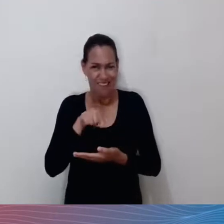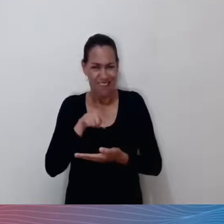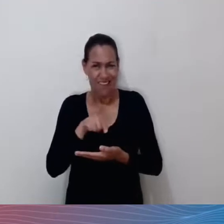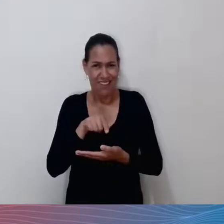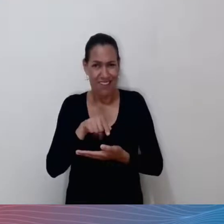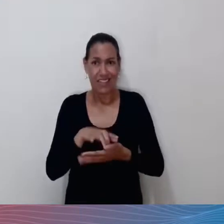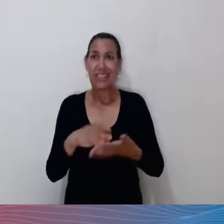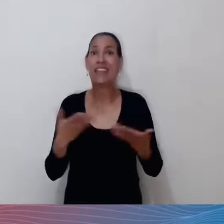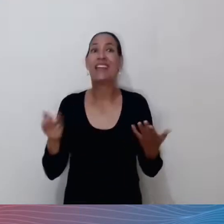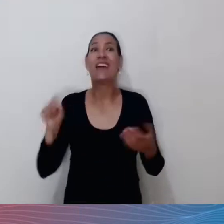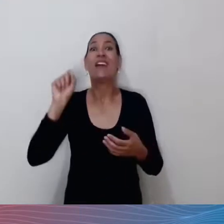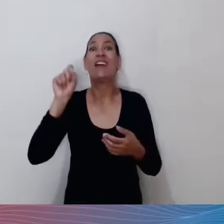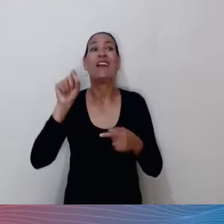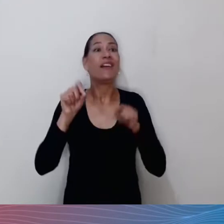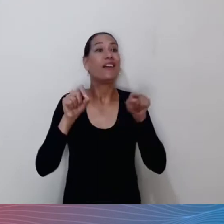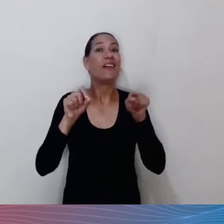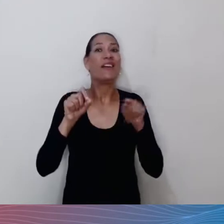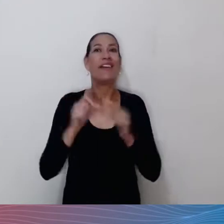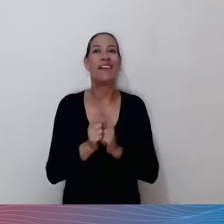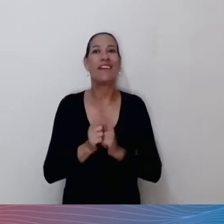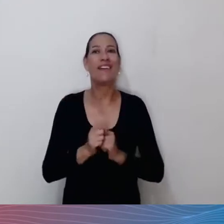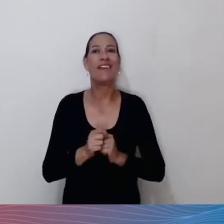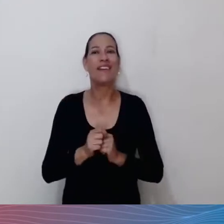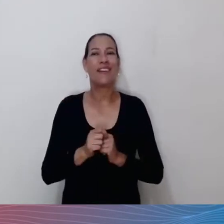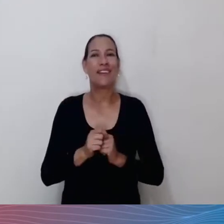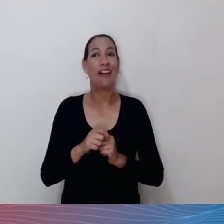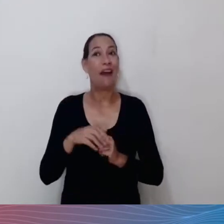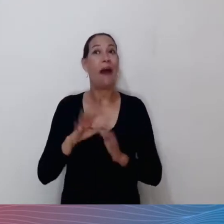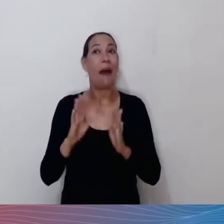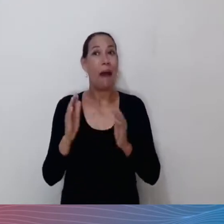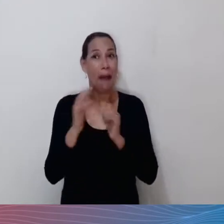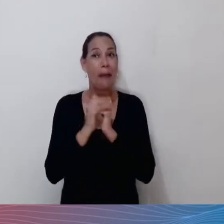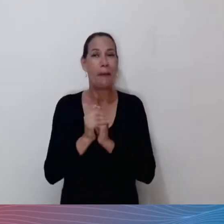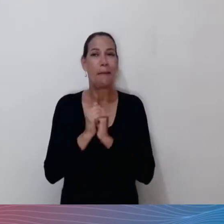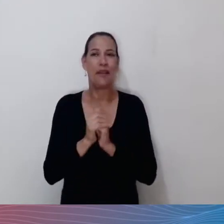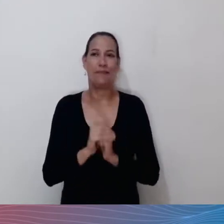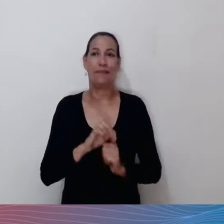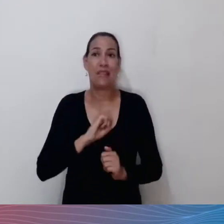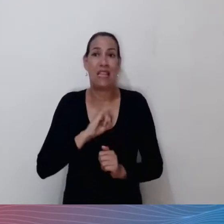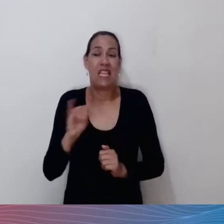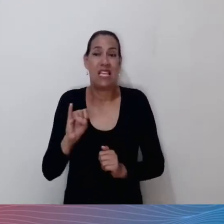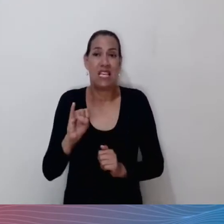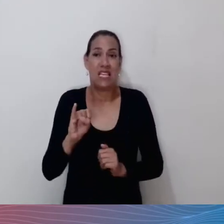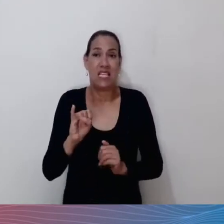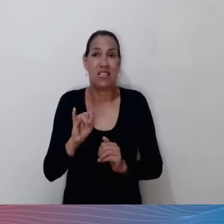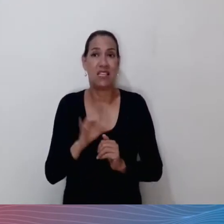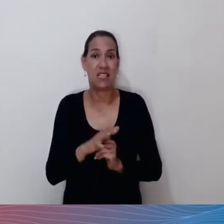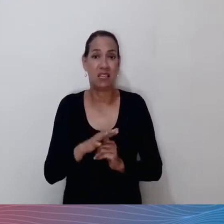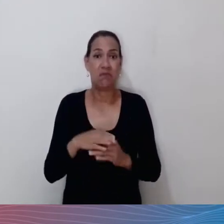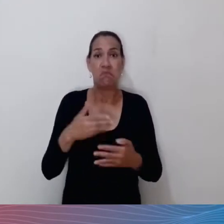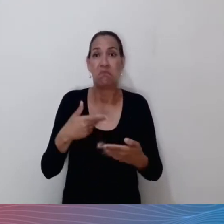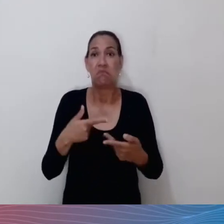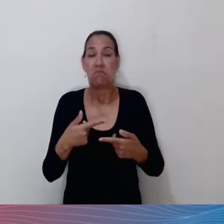Se alguma coisa não está adequada, o fluir da graça vai